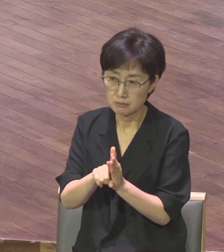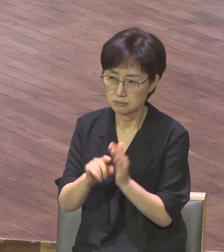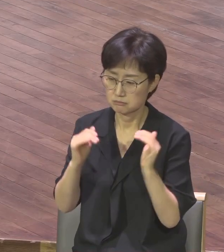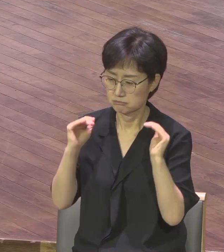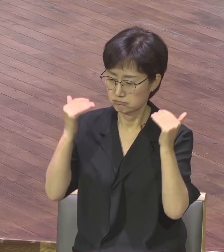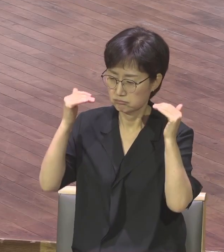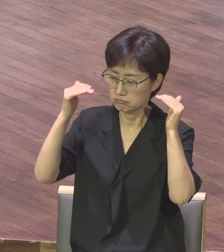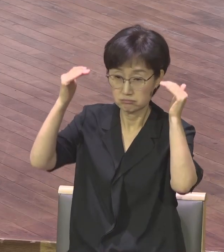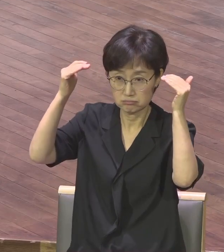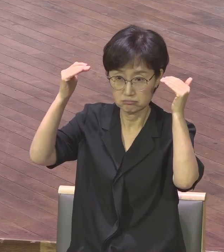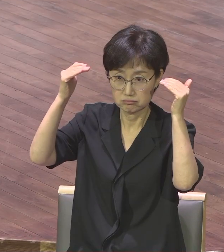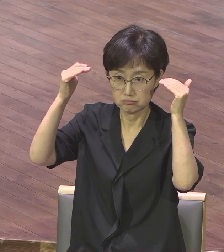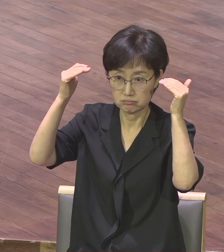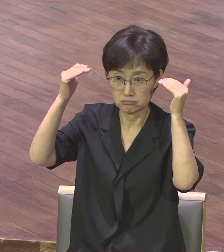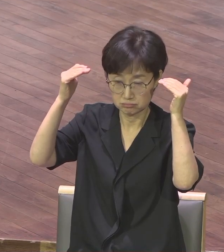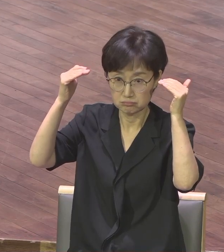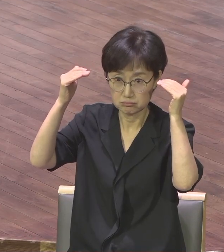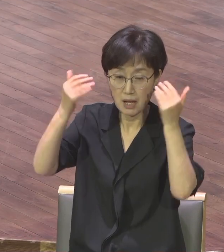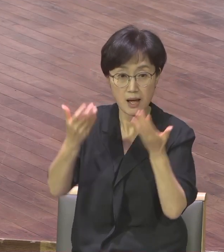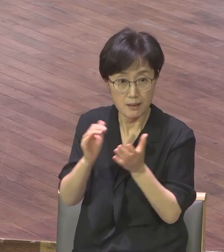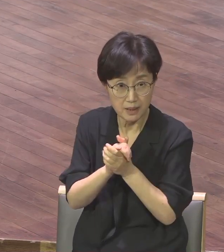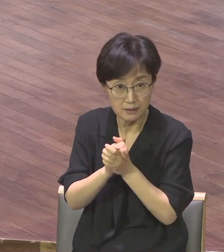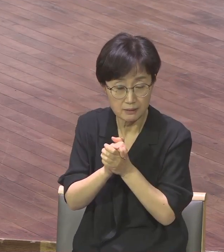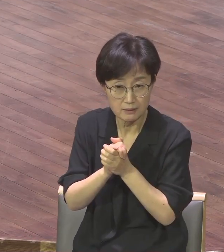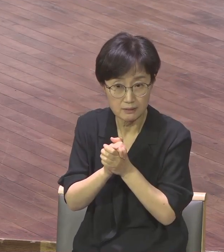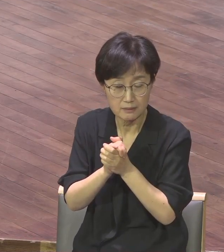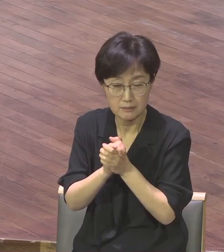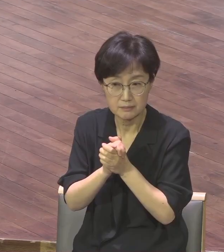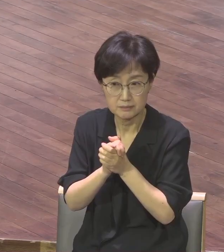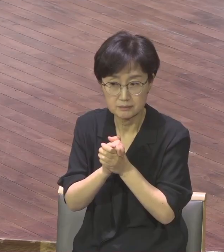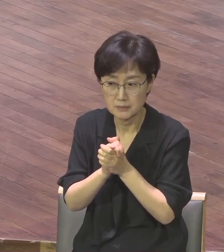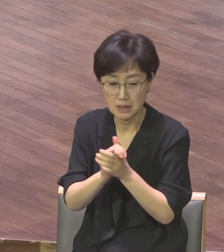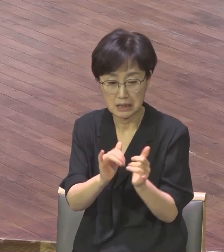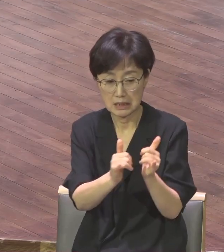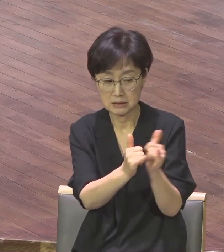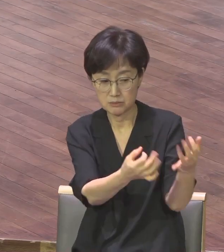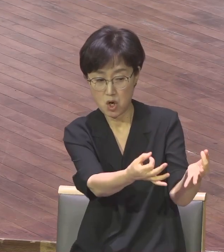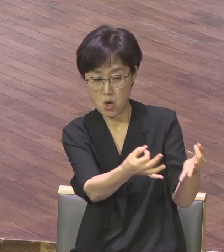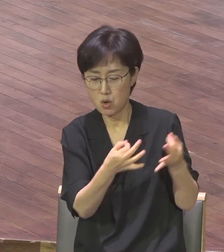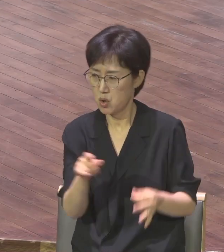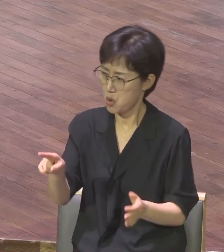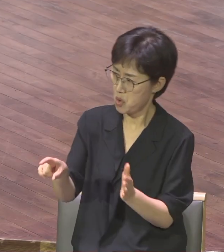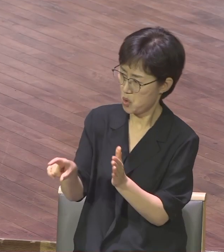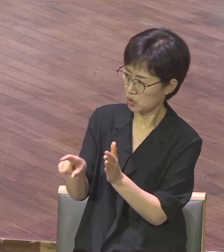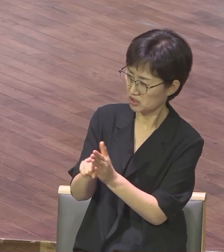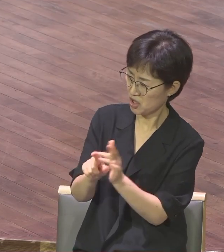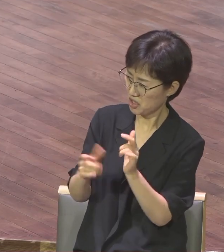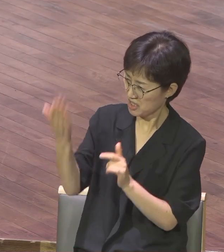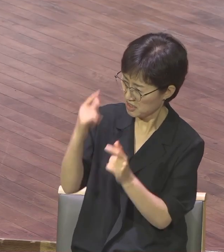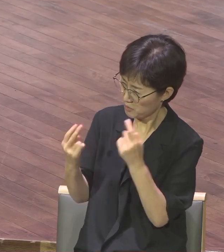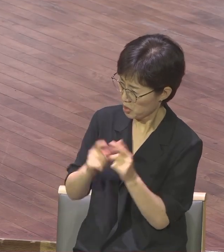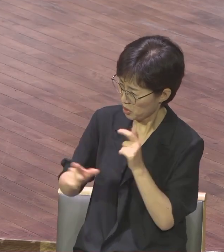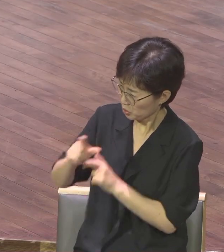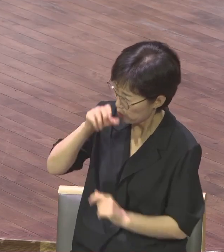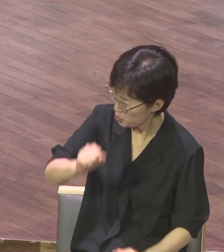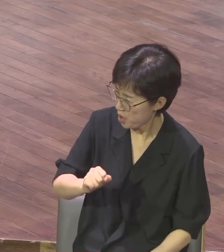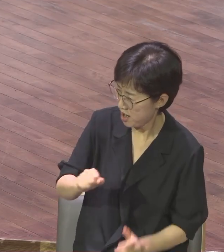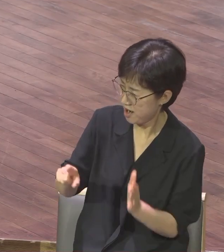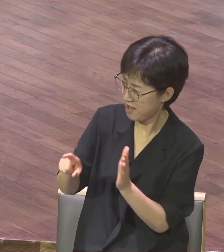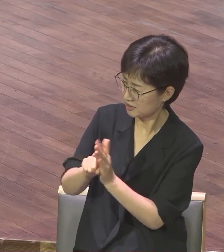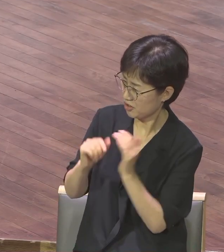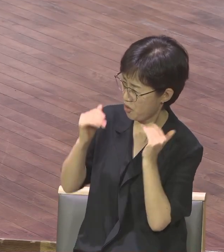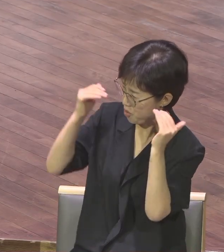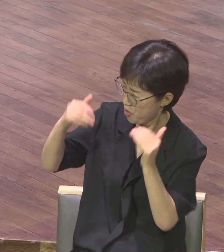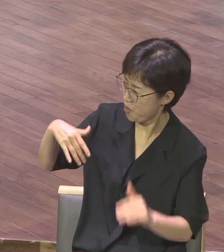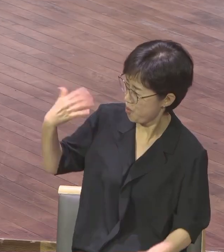돼. 전거가 자라가야 돼. 아멘. 모든 사람들 볼 때도 참 신앙이 많이 좋아졌구나. 전에보다